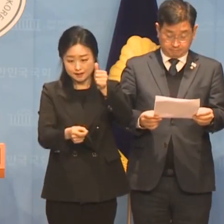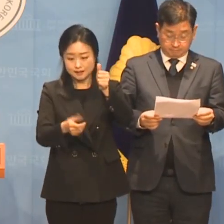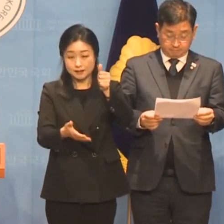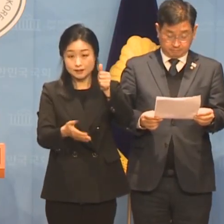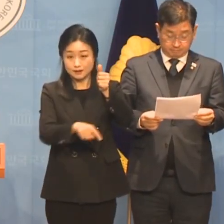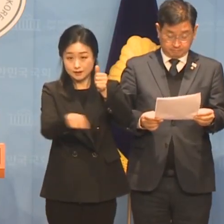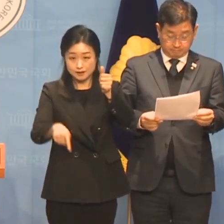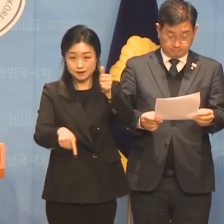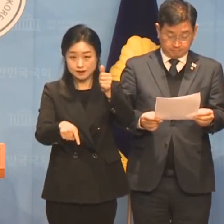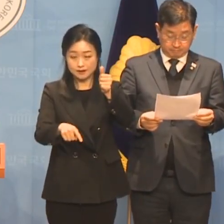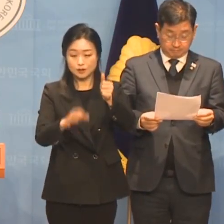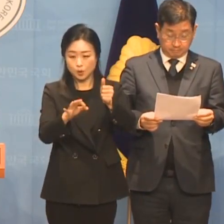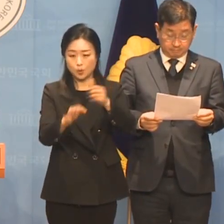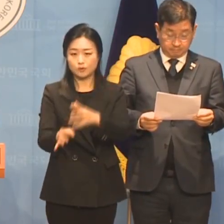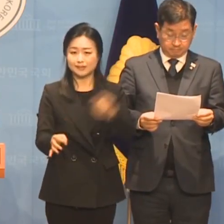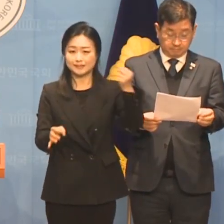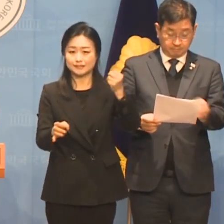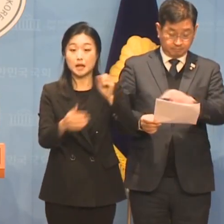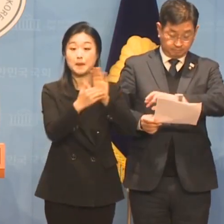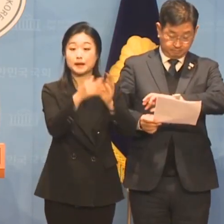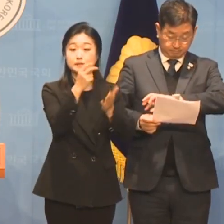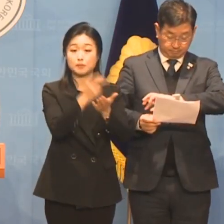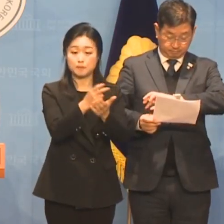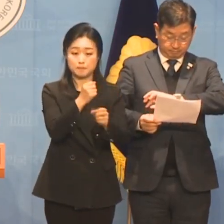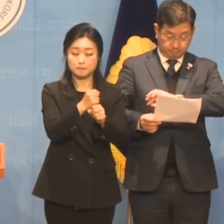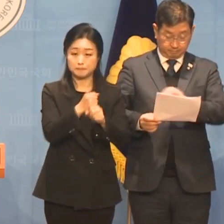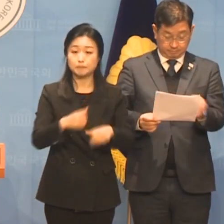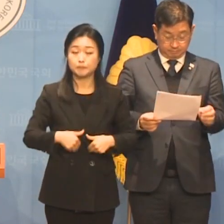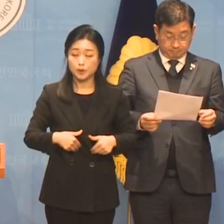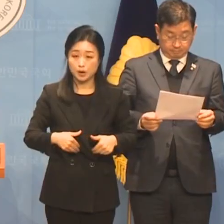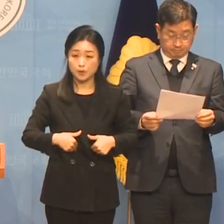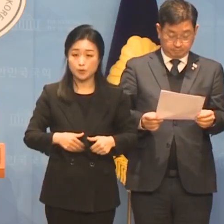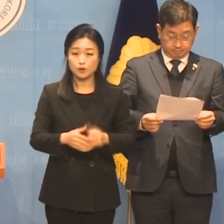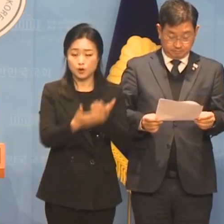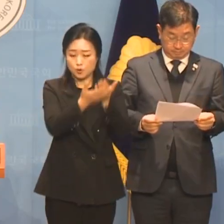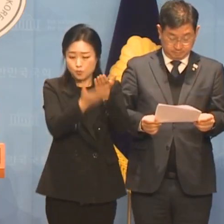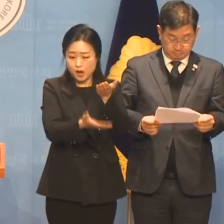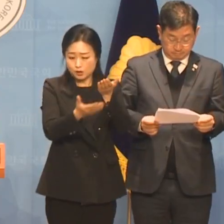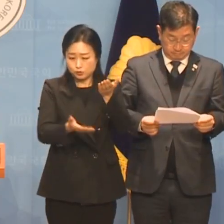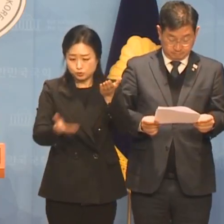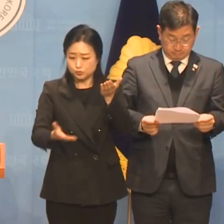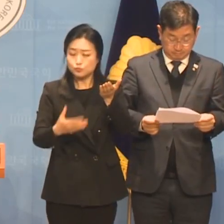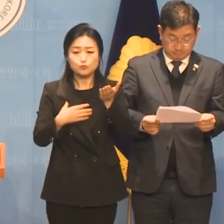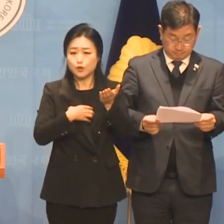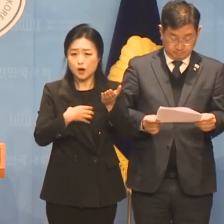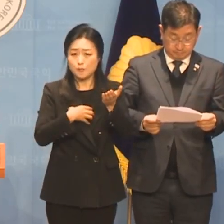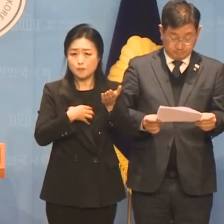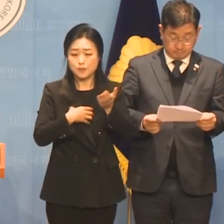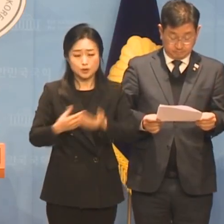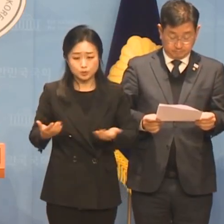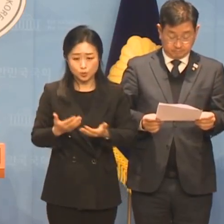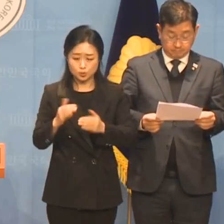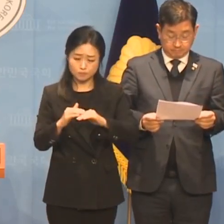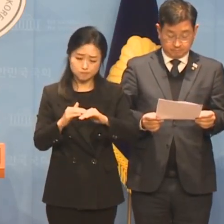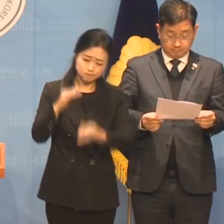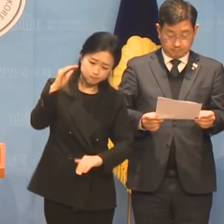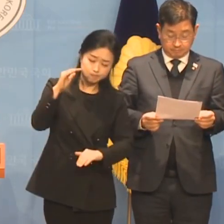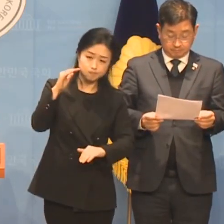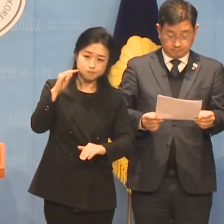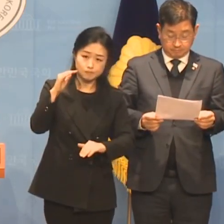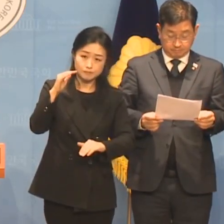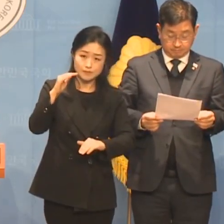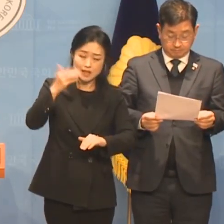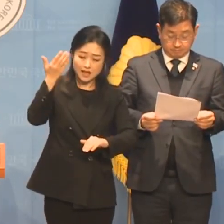노동법안과 민생법안 처리가 시급합니다. 위험의 외주화와 심각한 노동 양극화를 양산하는 다단계